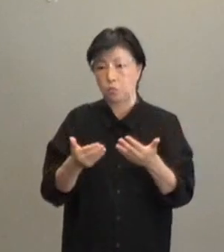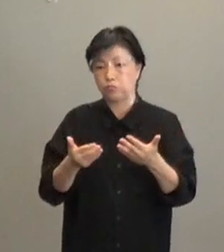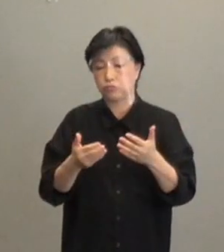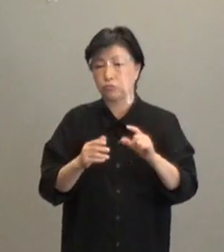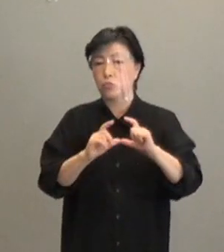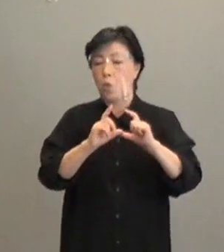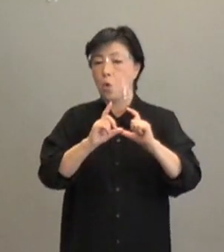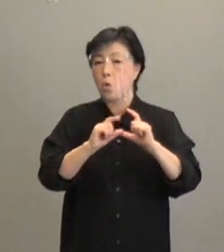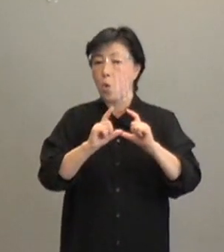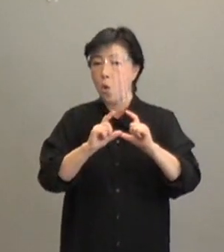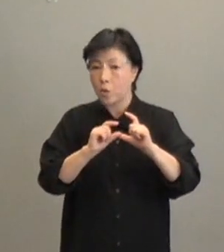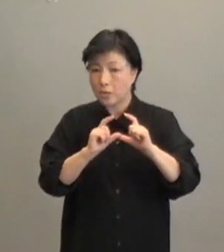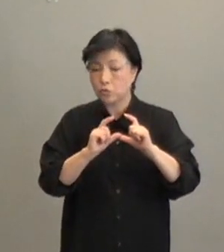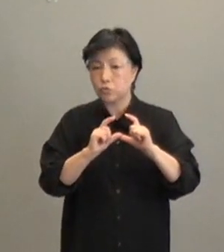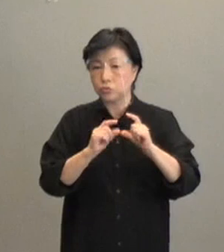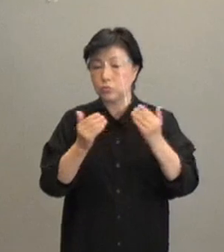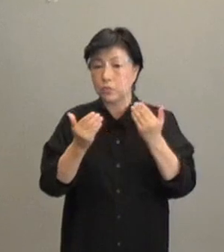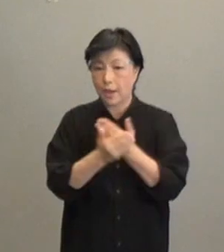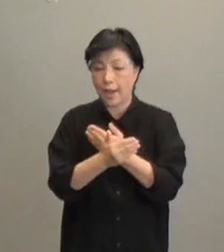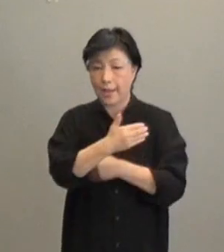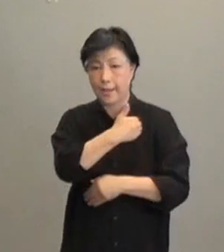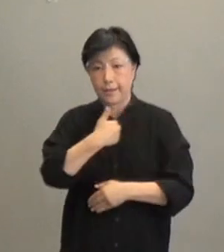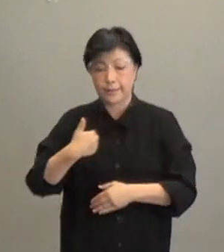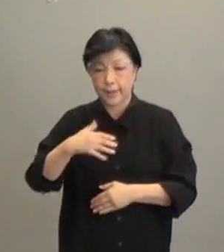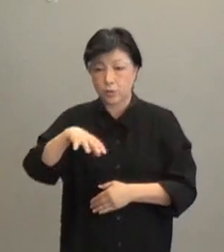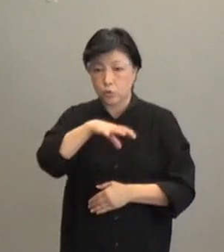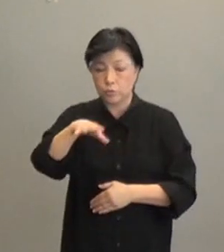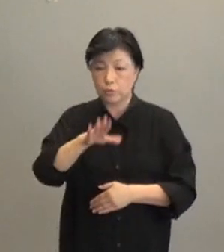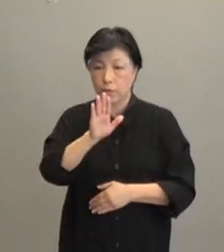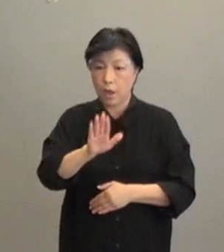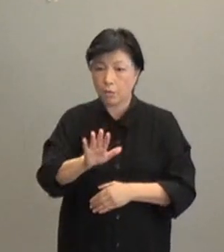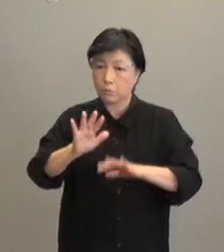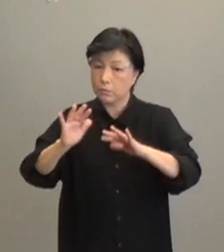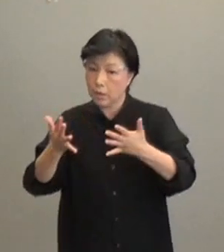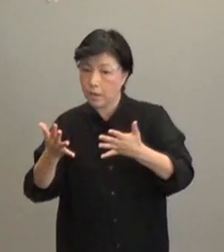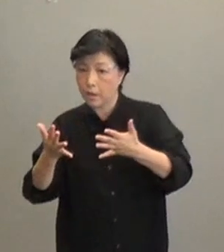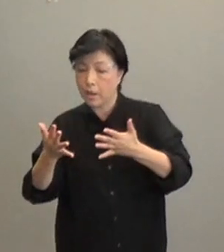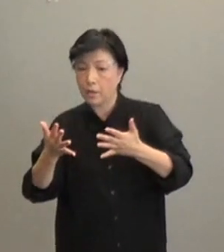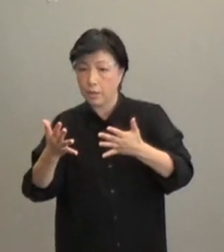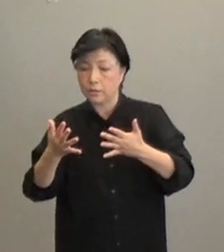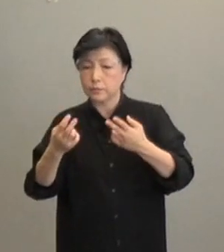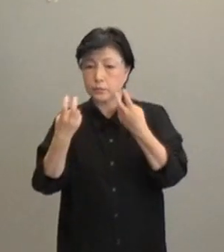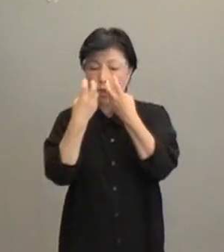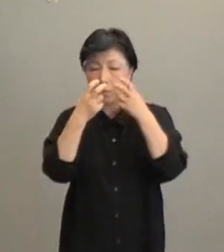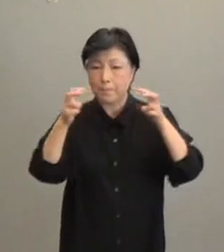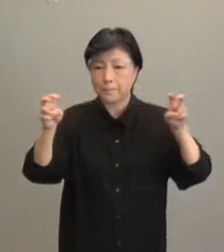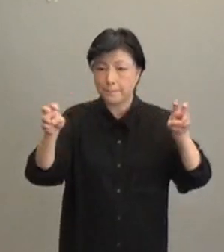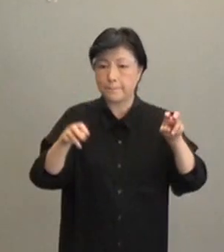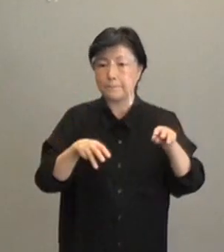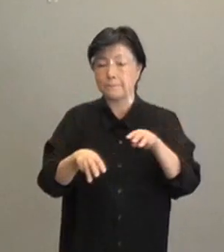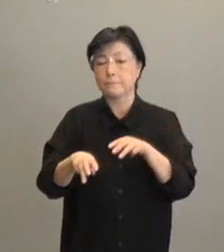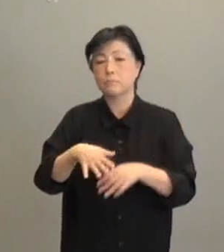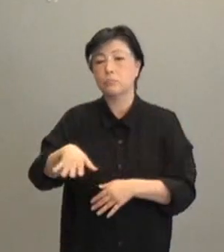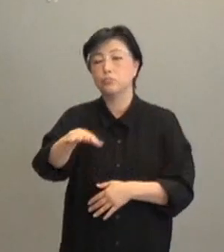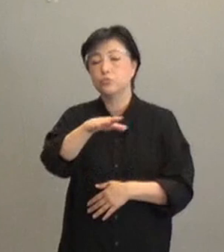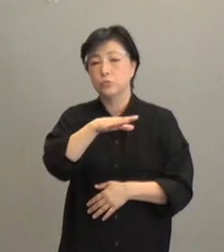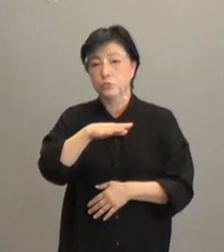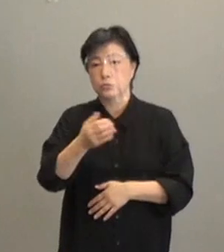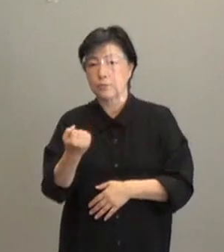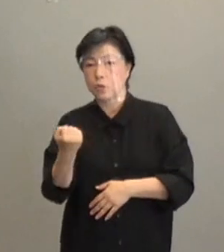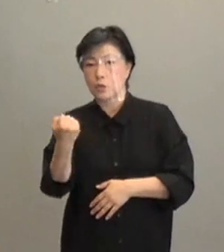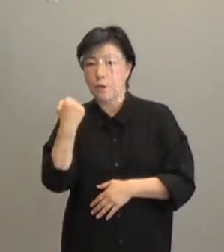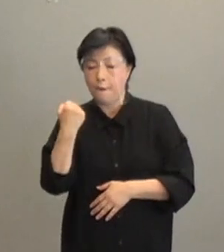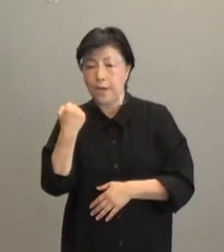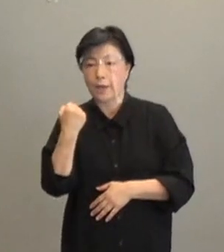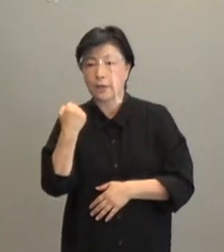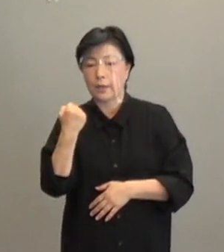化できる余地がないのか含めてですね、マネジメント部分をしっかり強化をして、今後仮にまた業